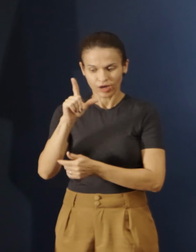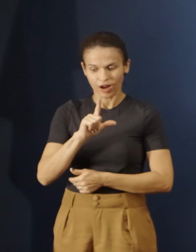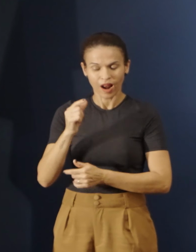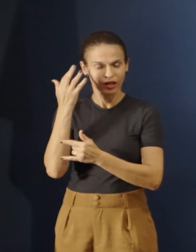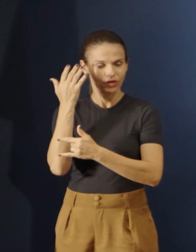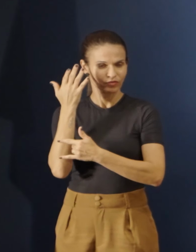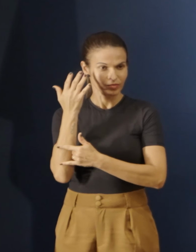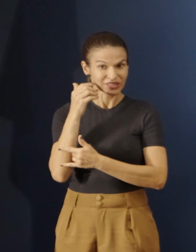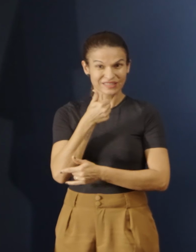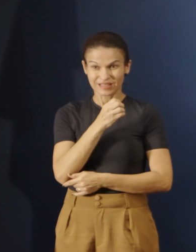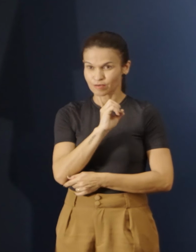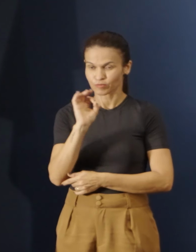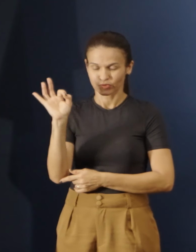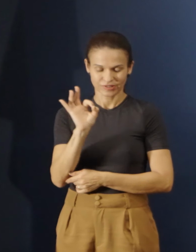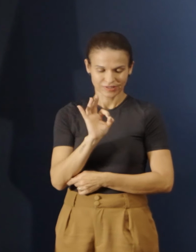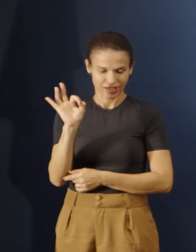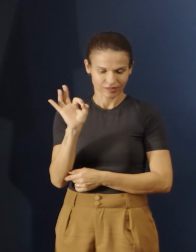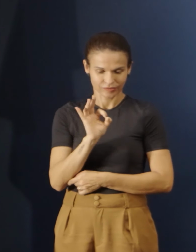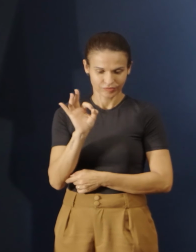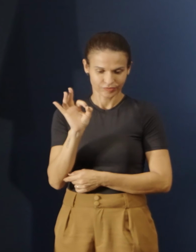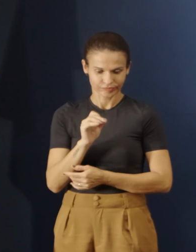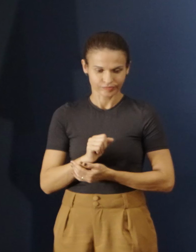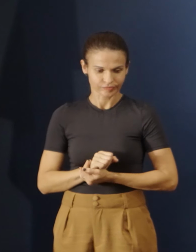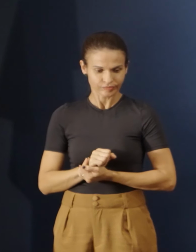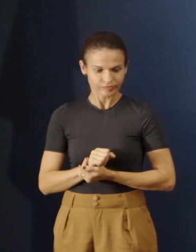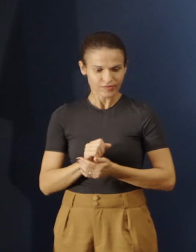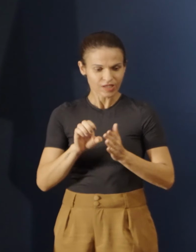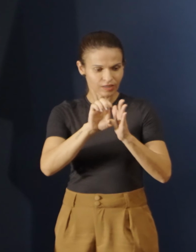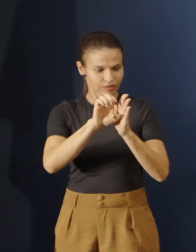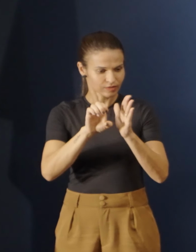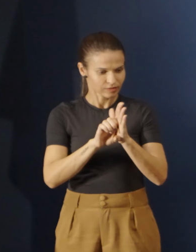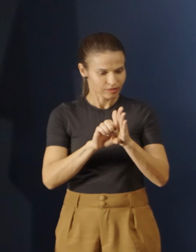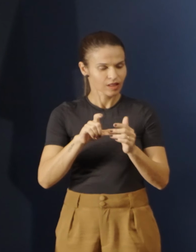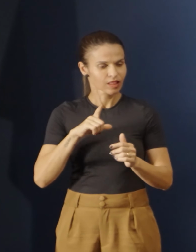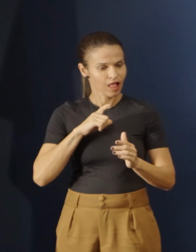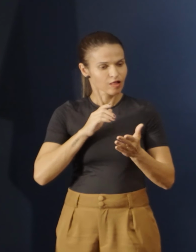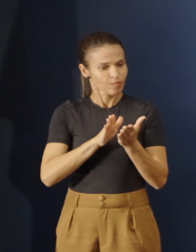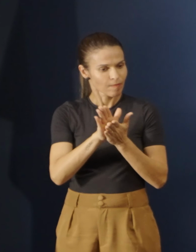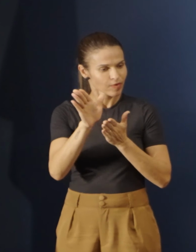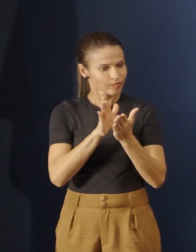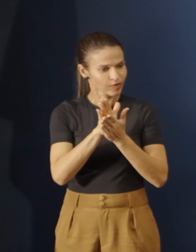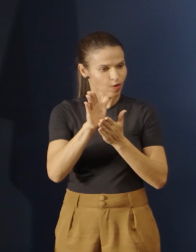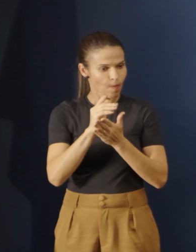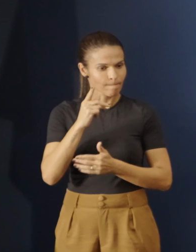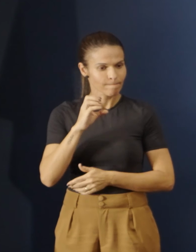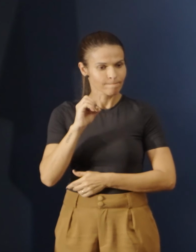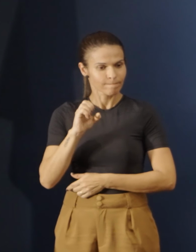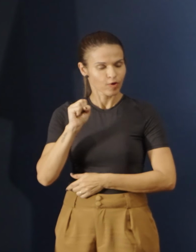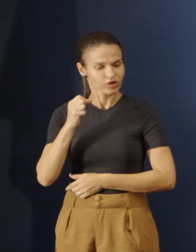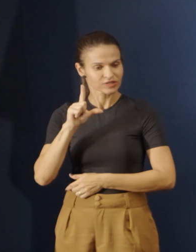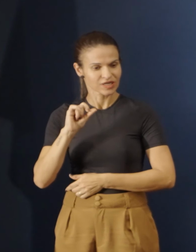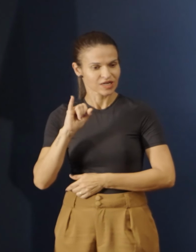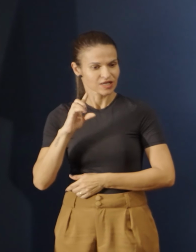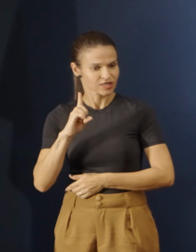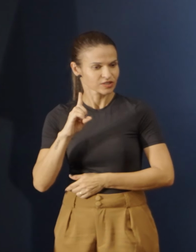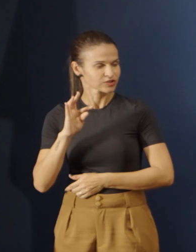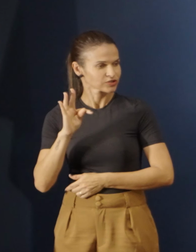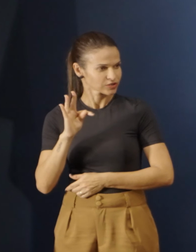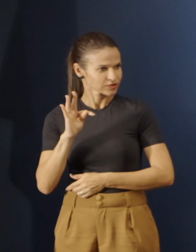UFMG, 100%. Ou seja, naqueles editais que saem de publicação do pós-lit, né, ano passado eu entrei no edital,